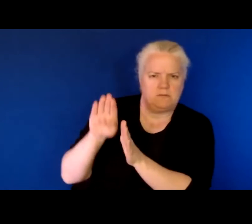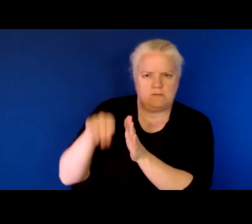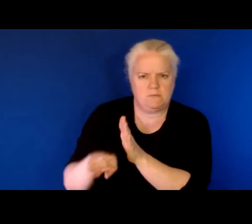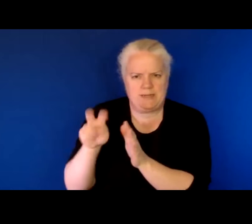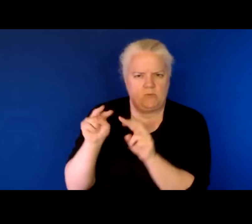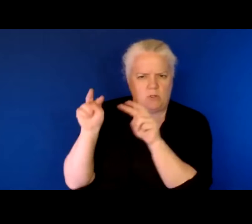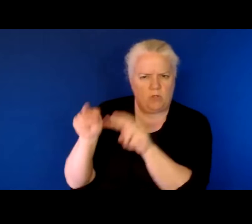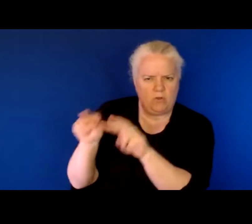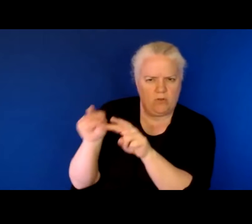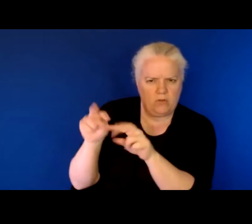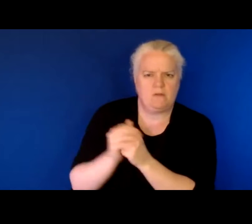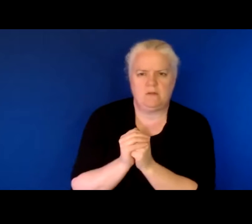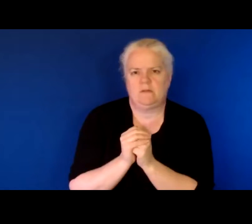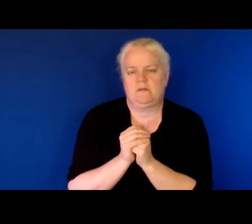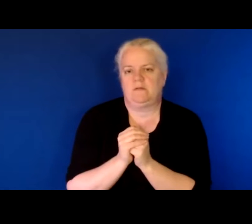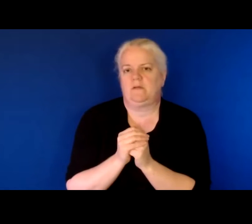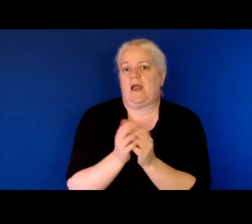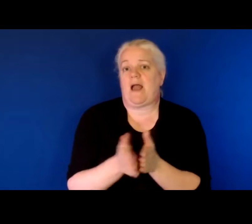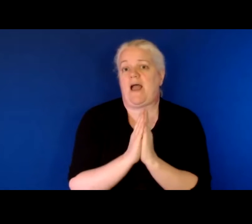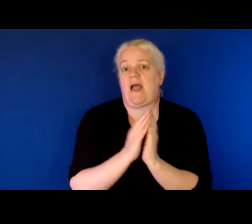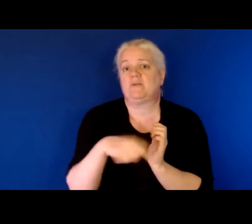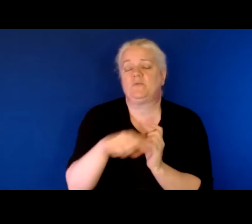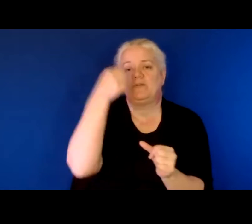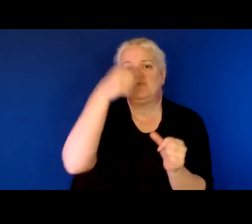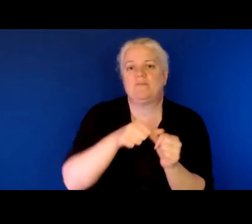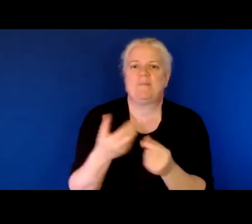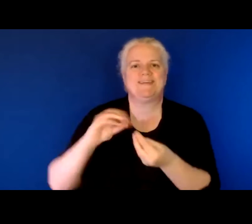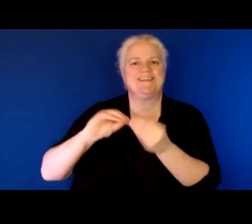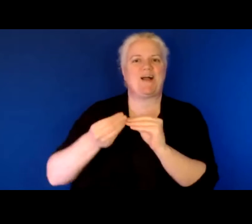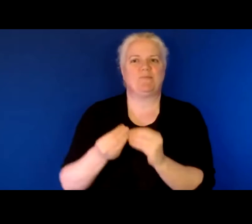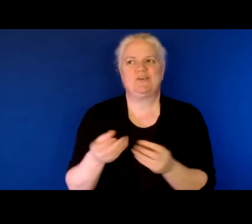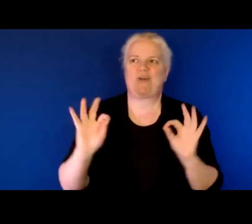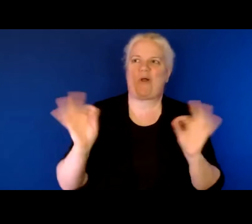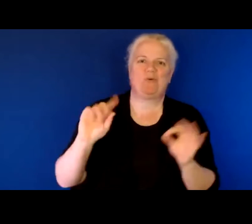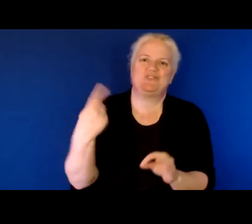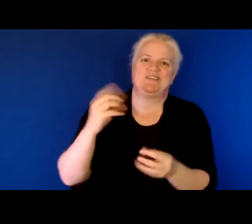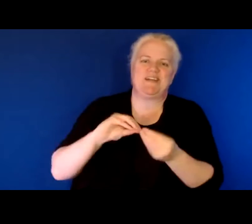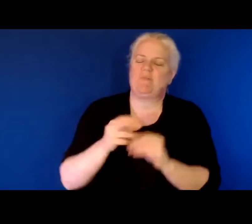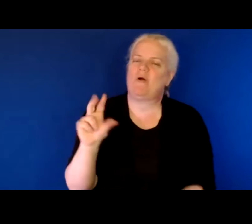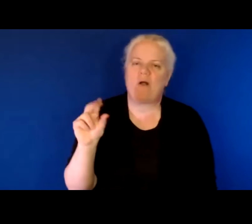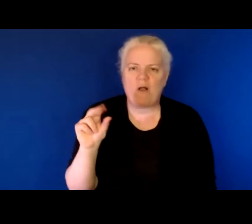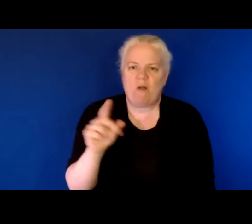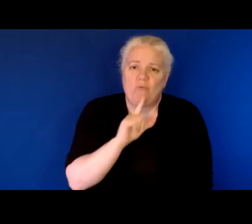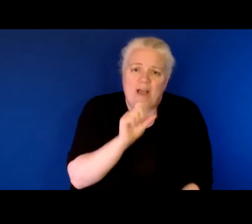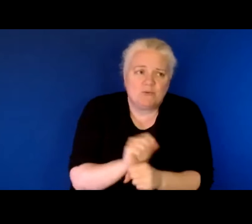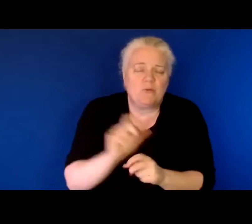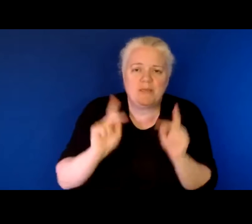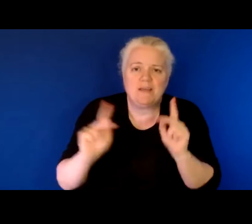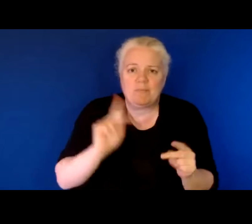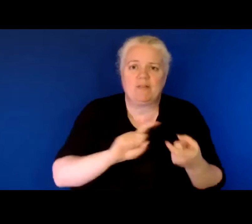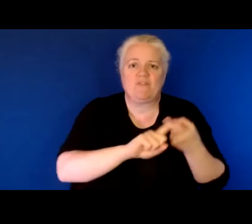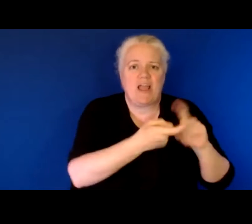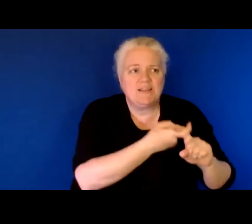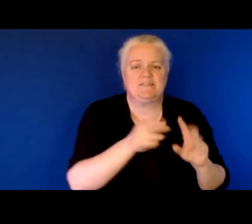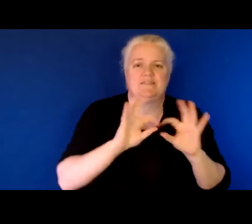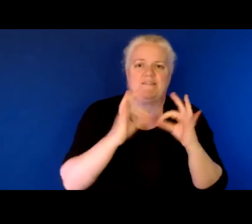平。希望大家这个数目呢不单是一个数字那么简